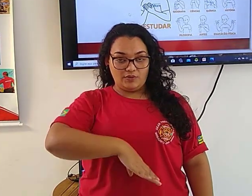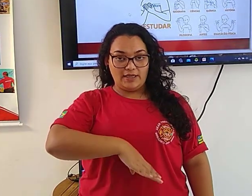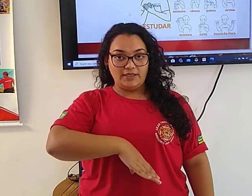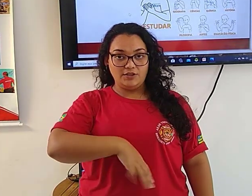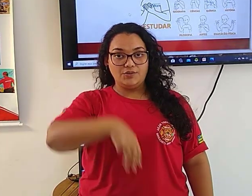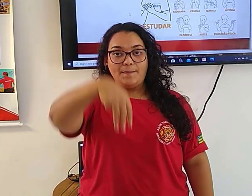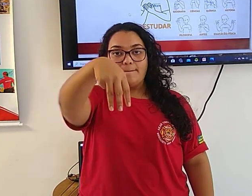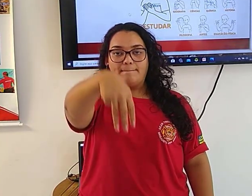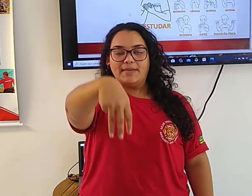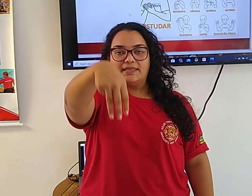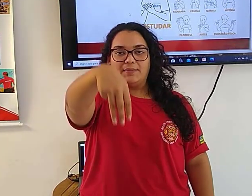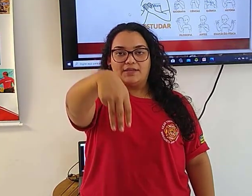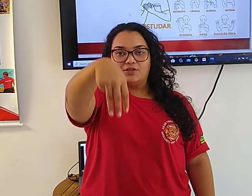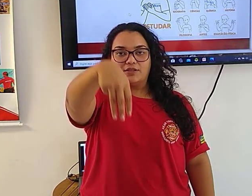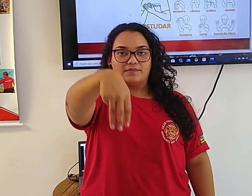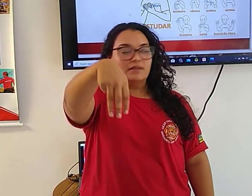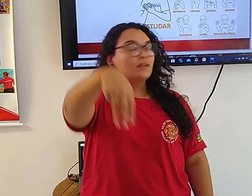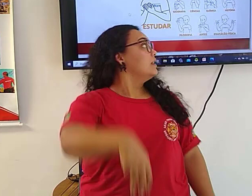Português, matemática.